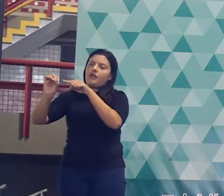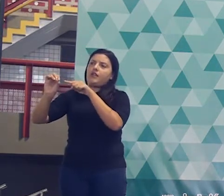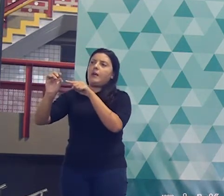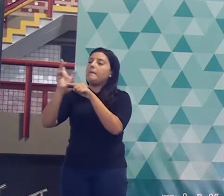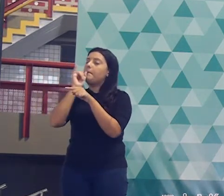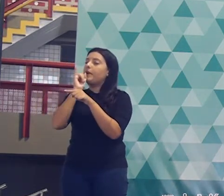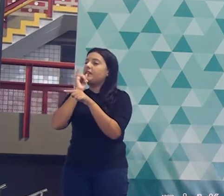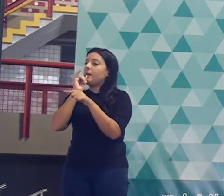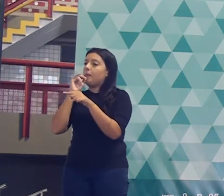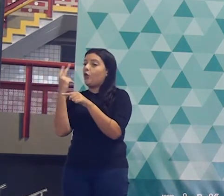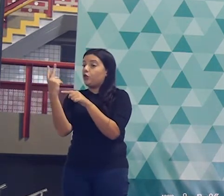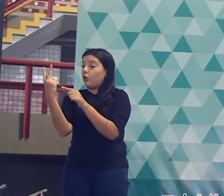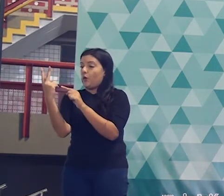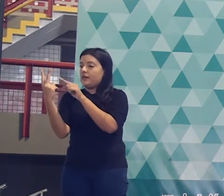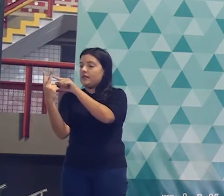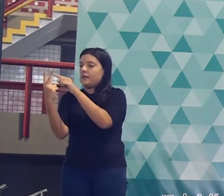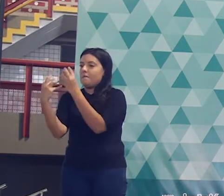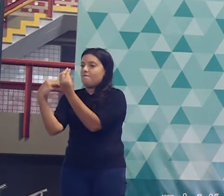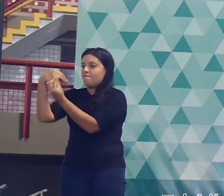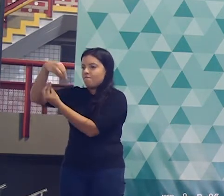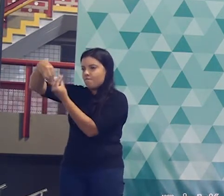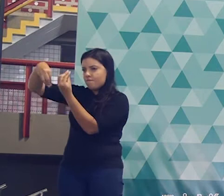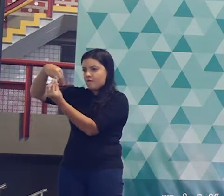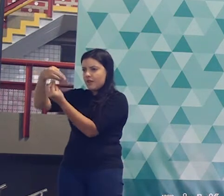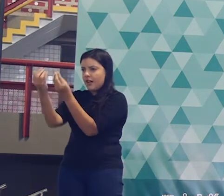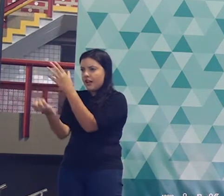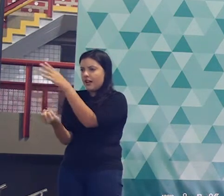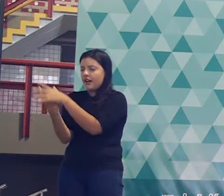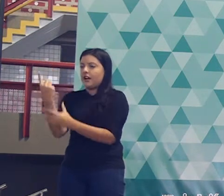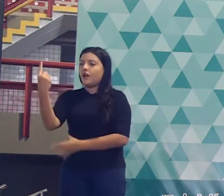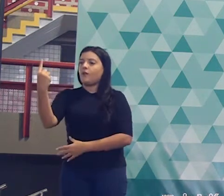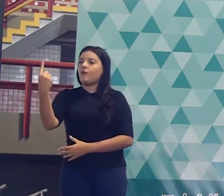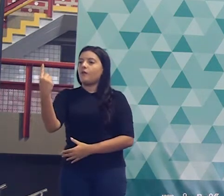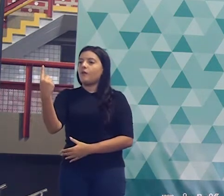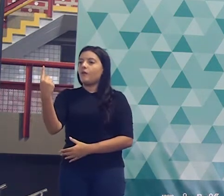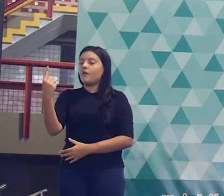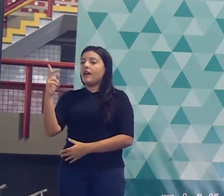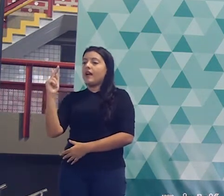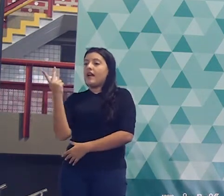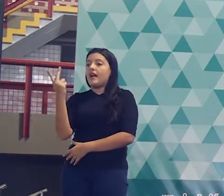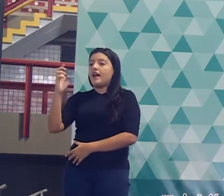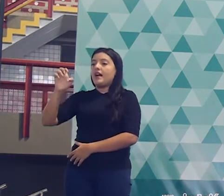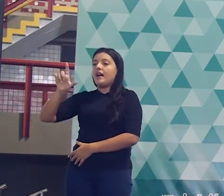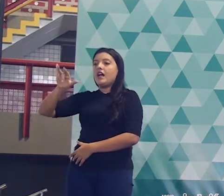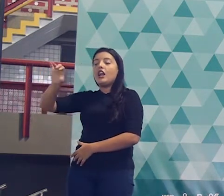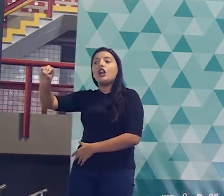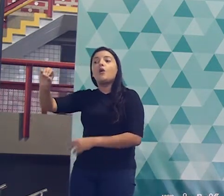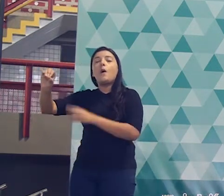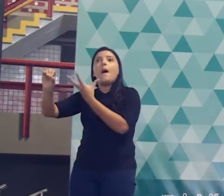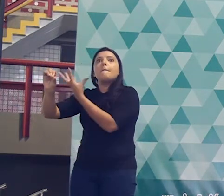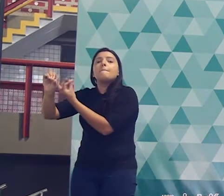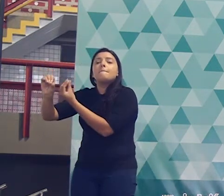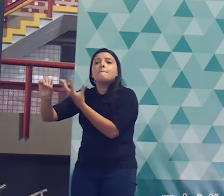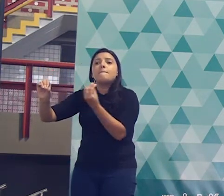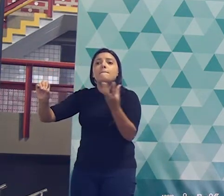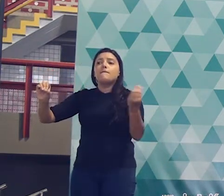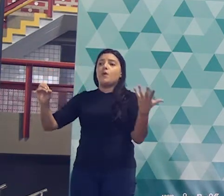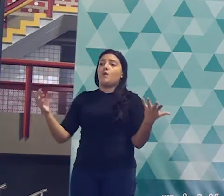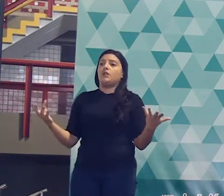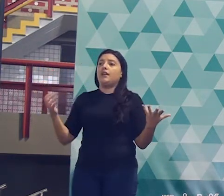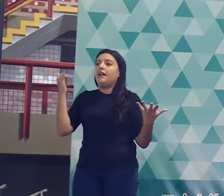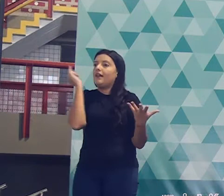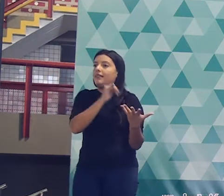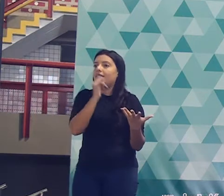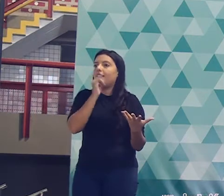vão se fundir, e quando eles se unem, eles dão origem a um átomo de hélio, liberando uma gigantesca quantidade de